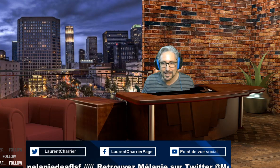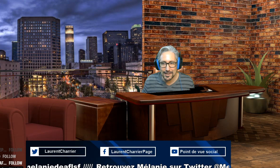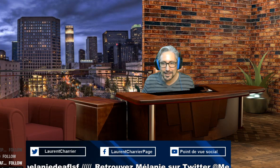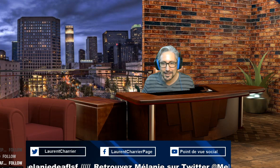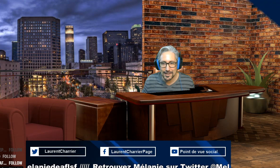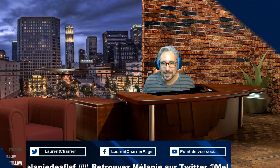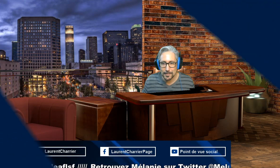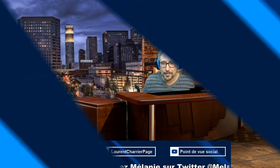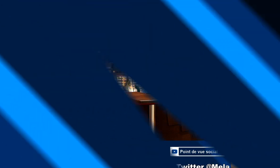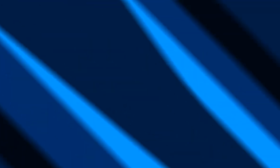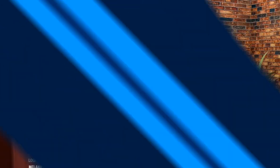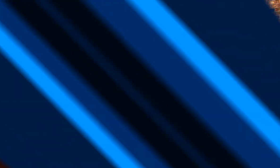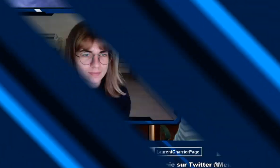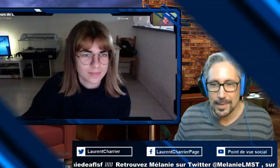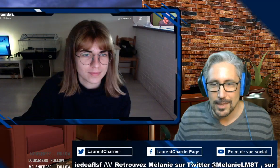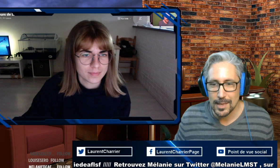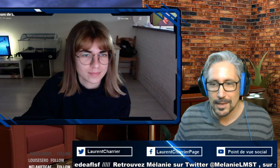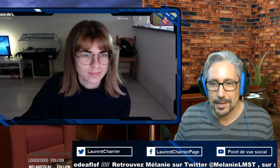Hop là.